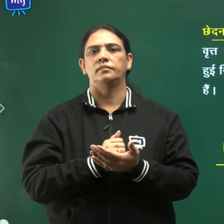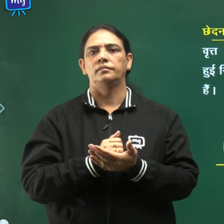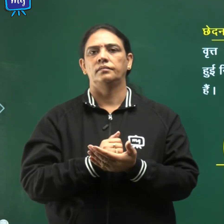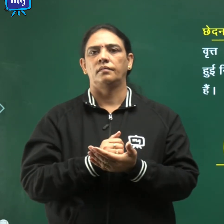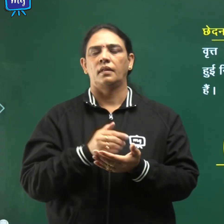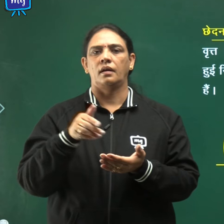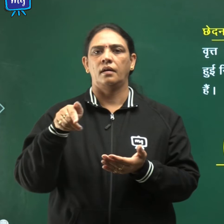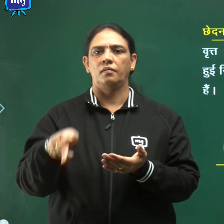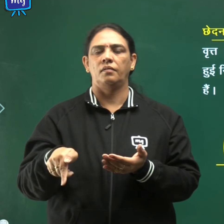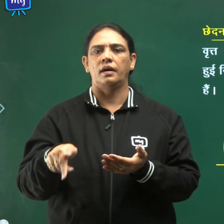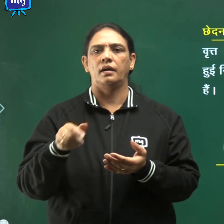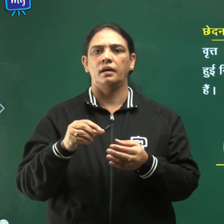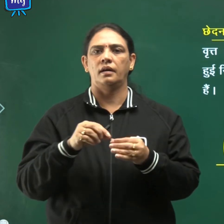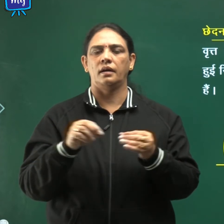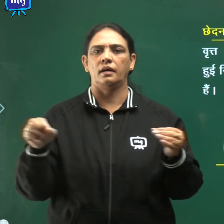वह रेखा